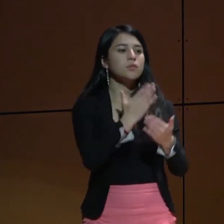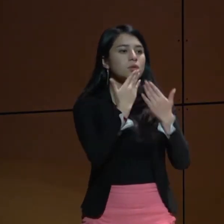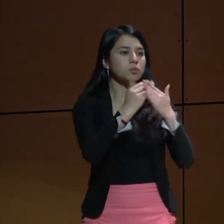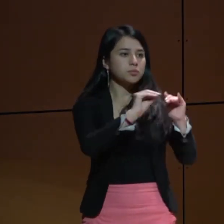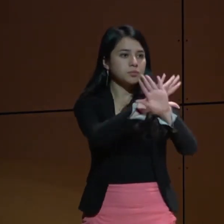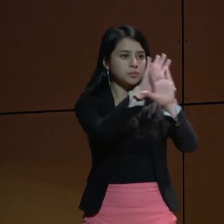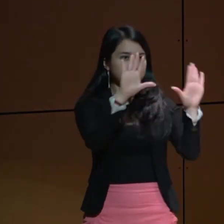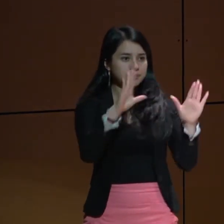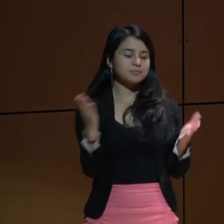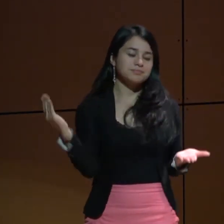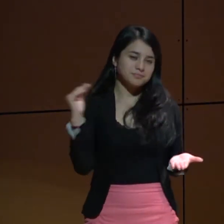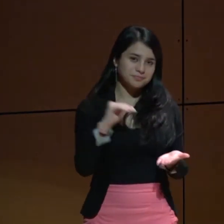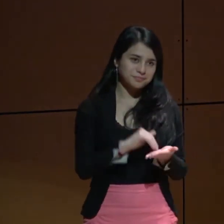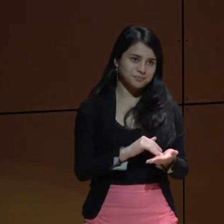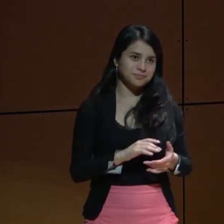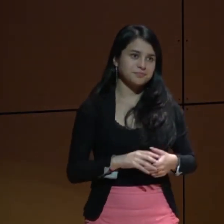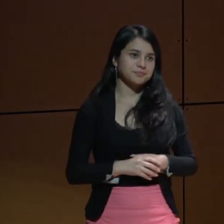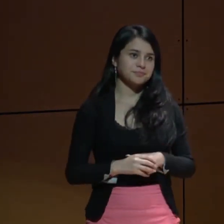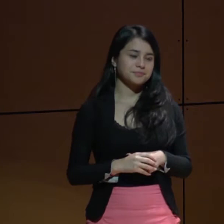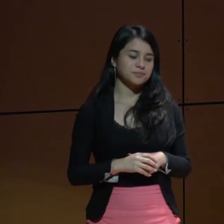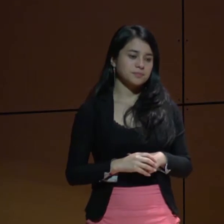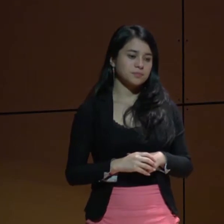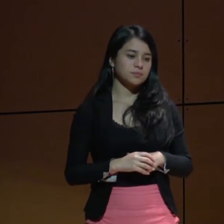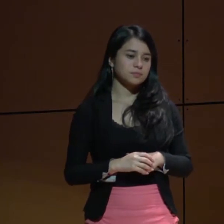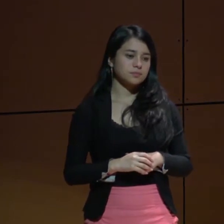Buenos días nuevamente.